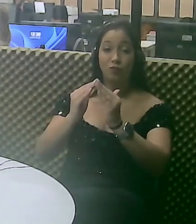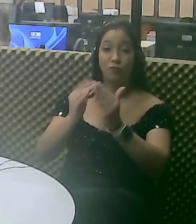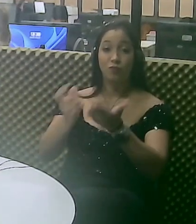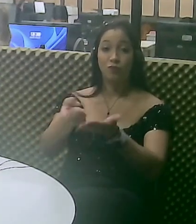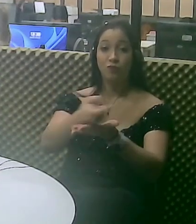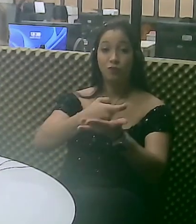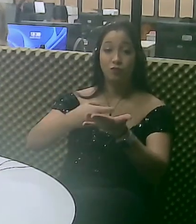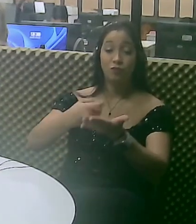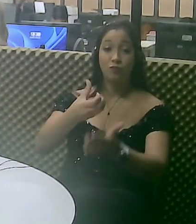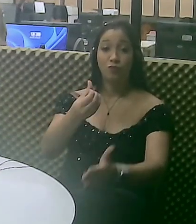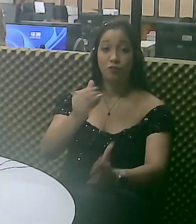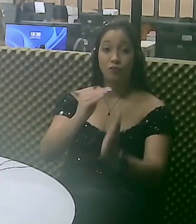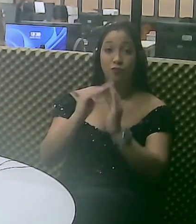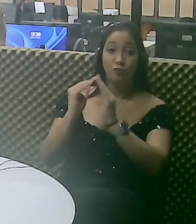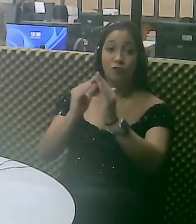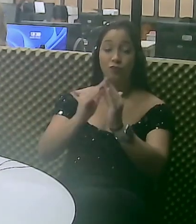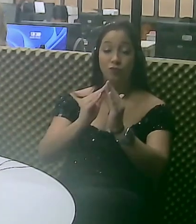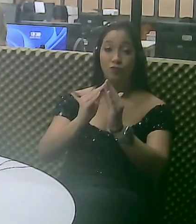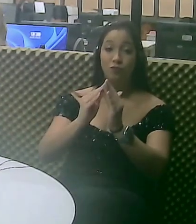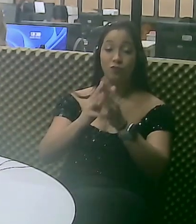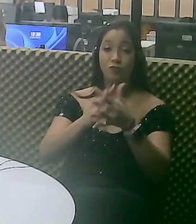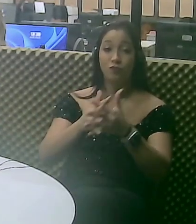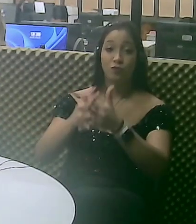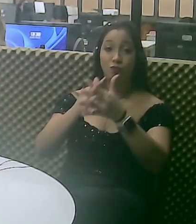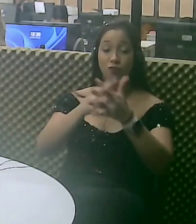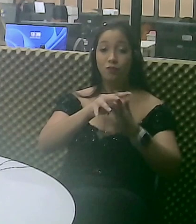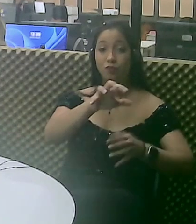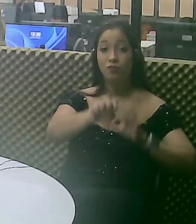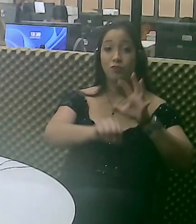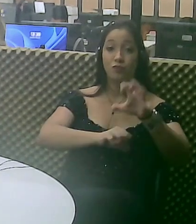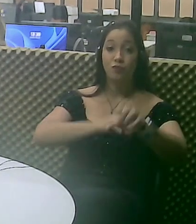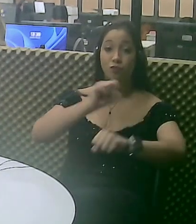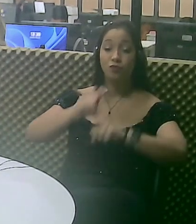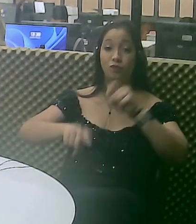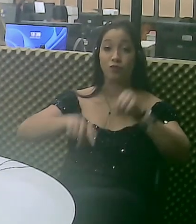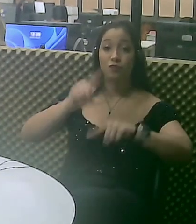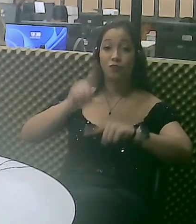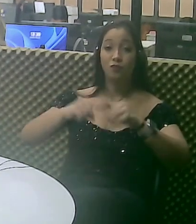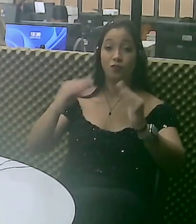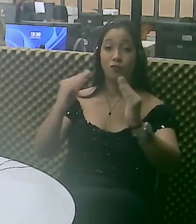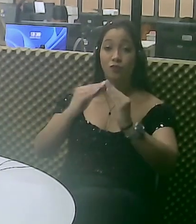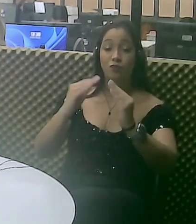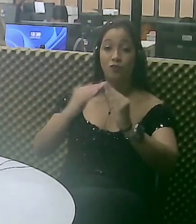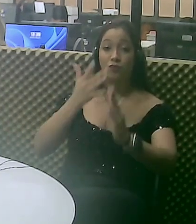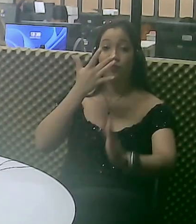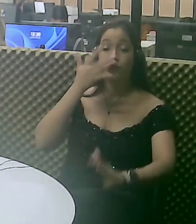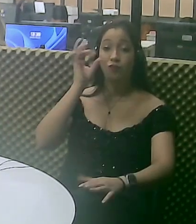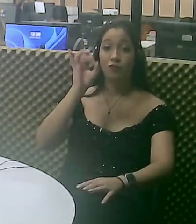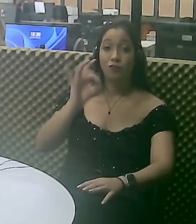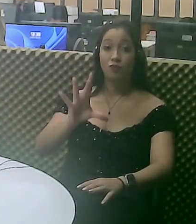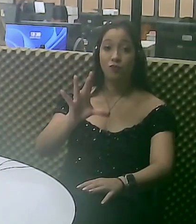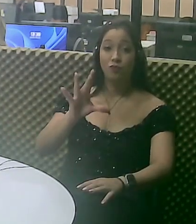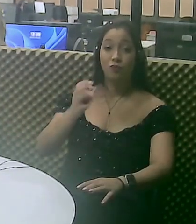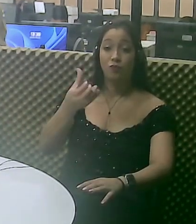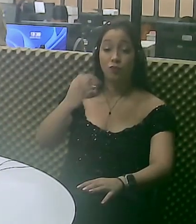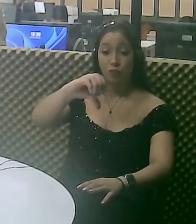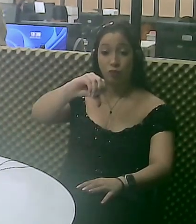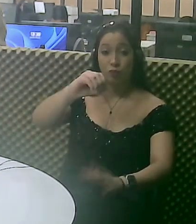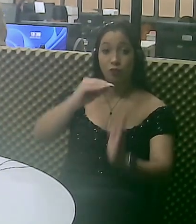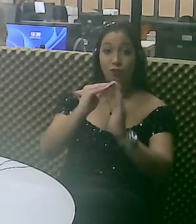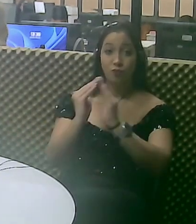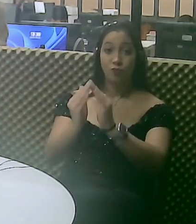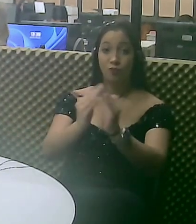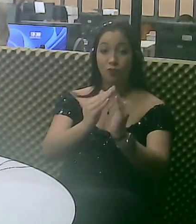atende 6 bairros, enquanto o catatreco faz o recolhimento de objetos domiciliares descartados em outros 9